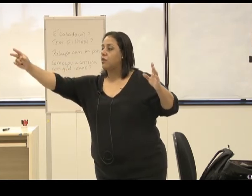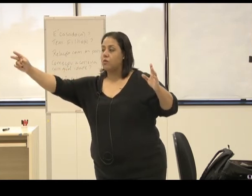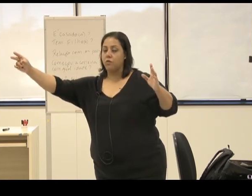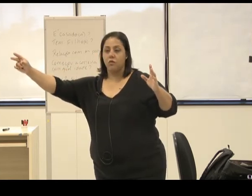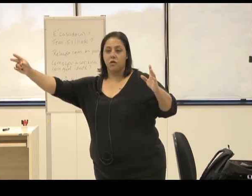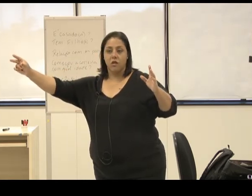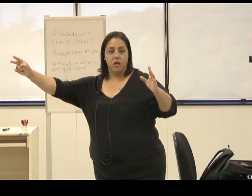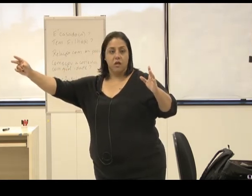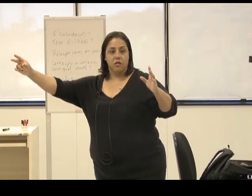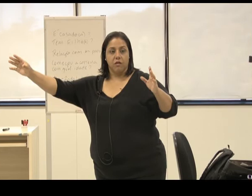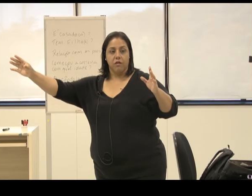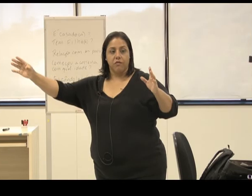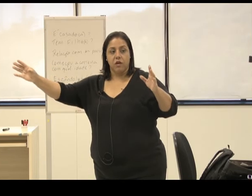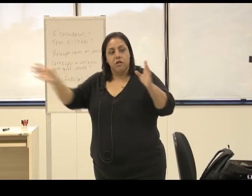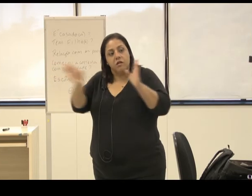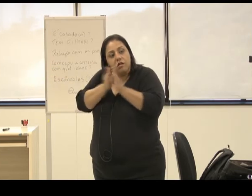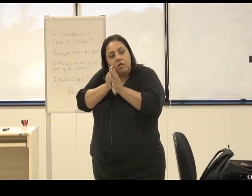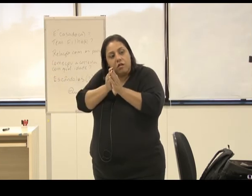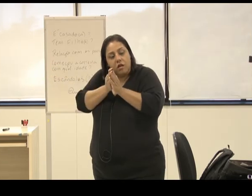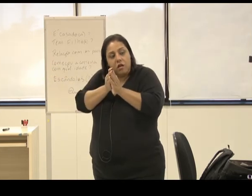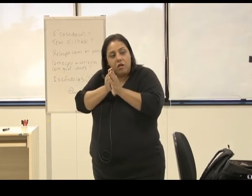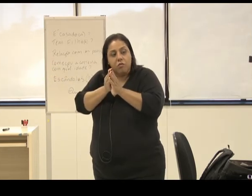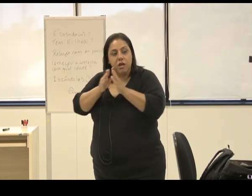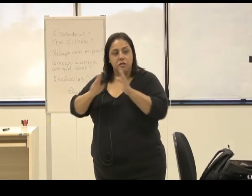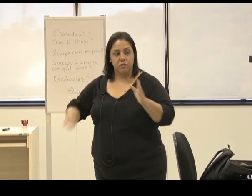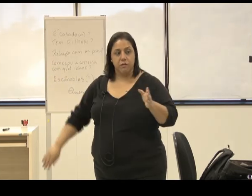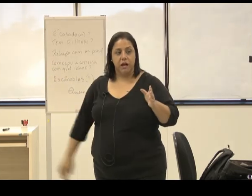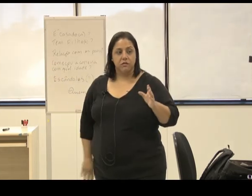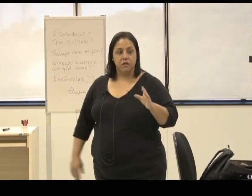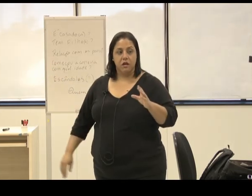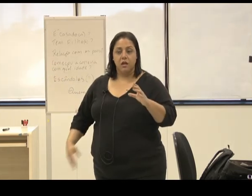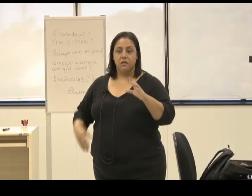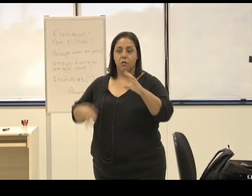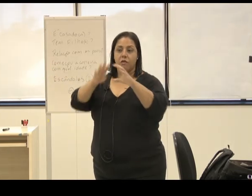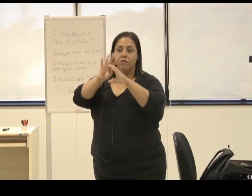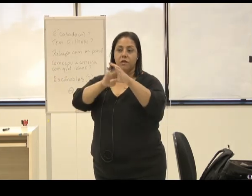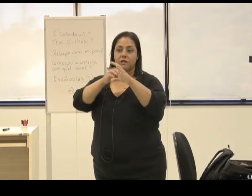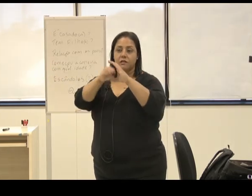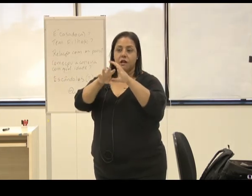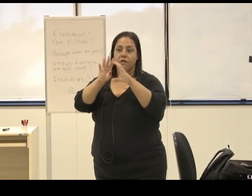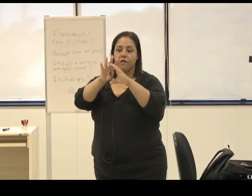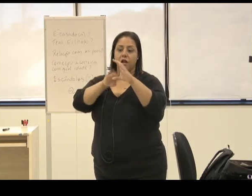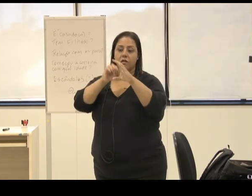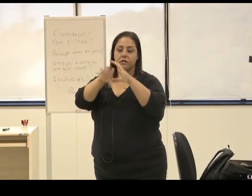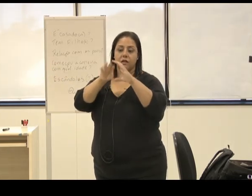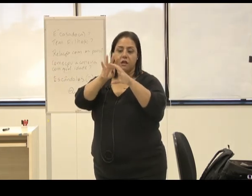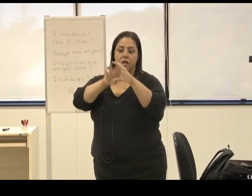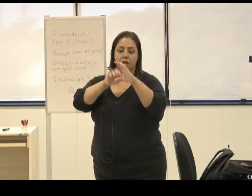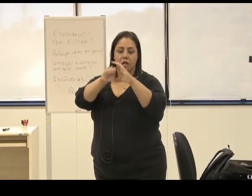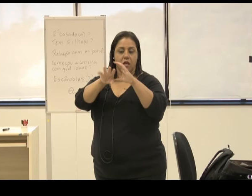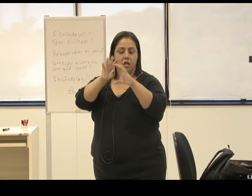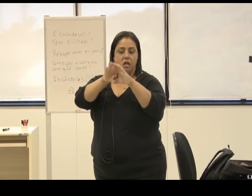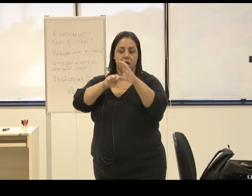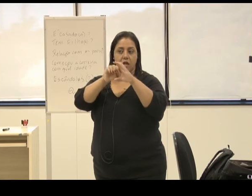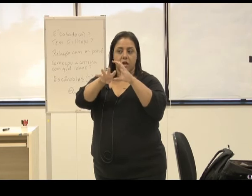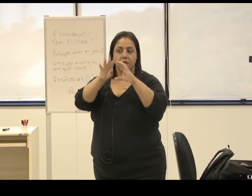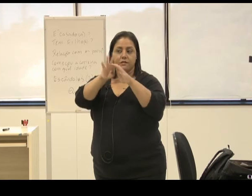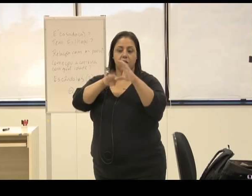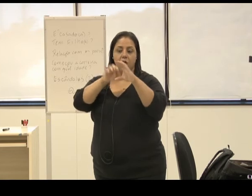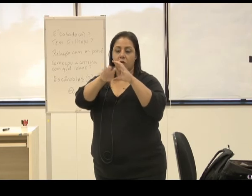célula-tronco. Então, ela foi comida de espaço. Então, provavelmente esse sinal vai ficar logo assim. Esse sinal, logo, logo,